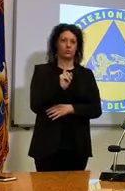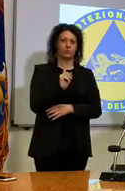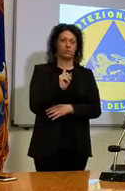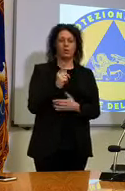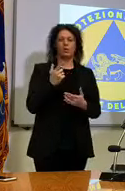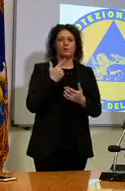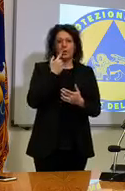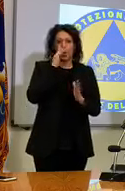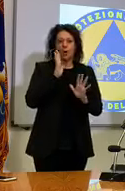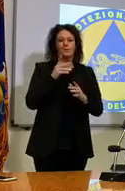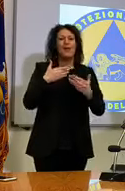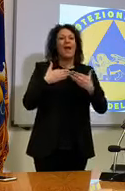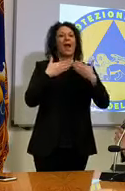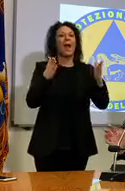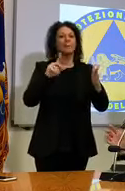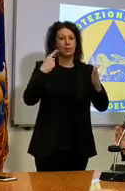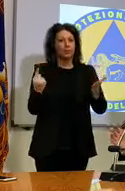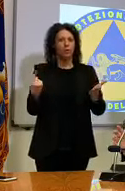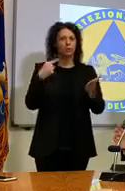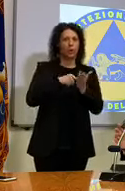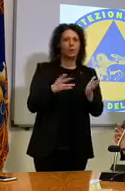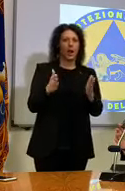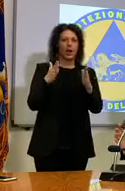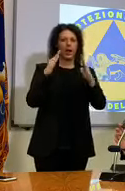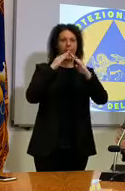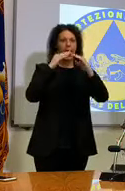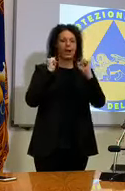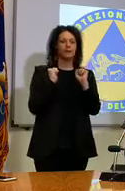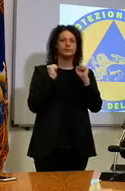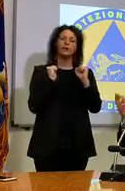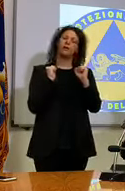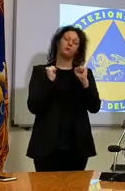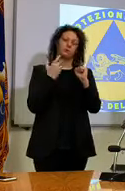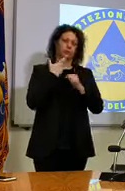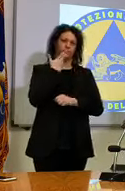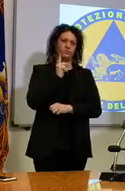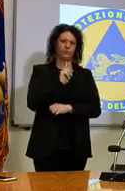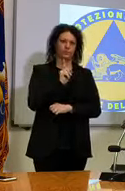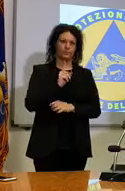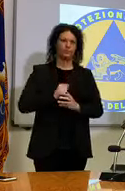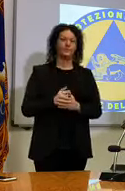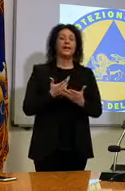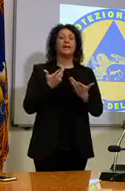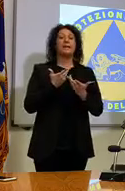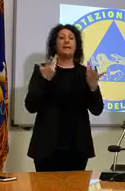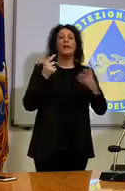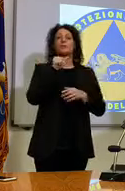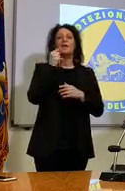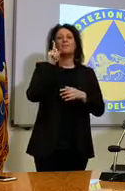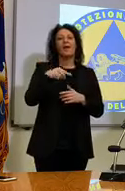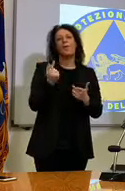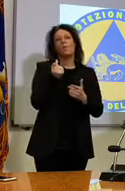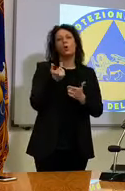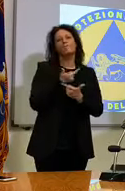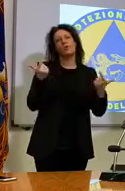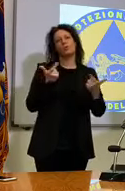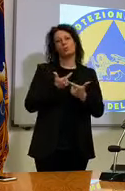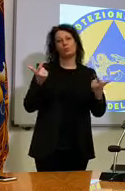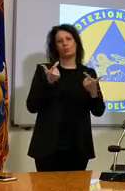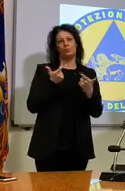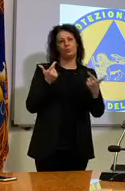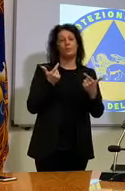casa. Poi ci vuole anche un po' di fortuna, no? La stagione ci sta aiutando, perché comunque